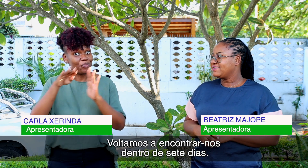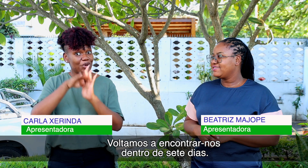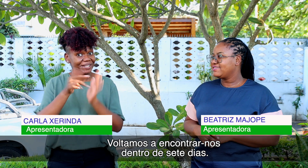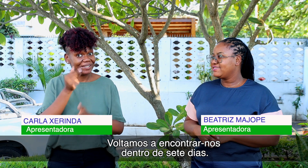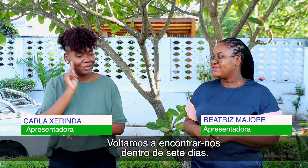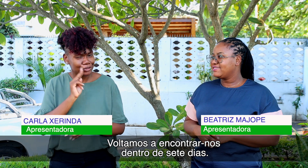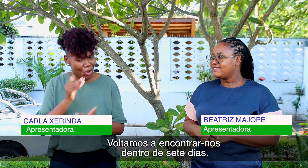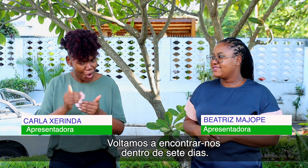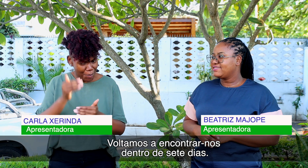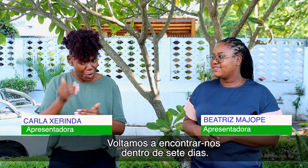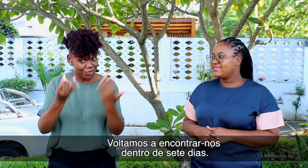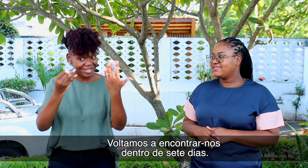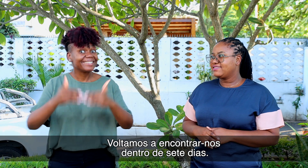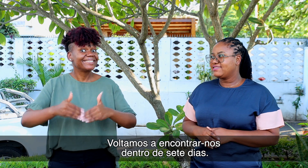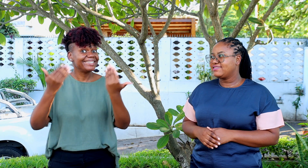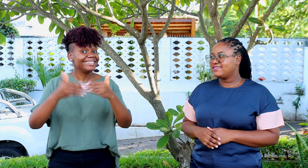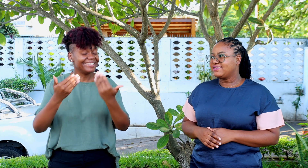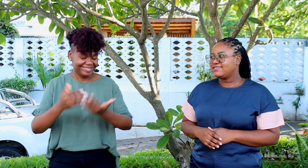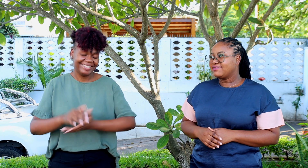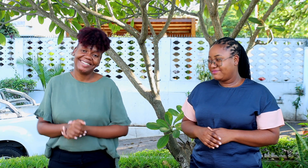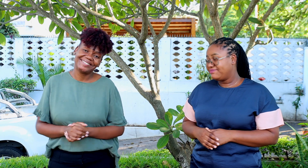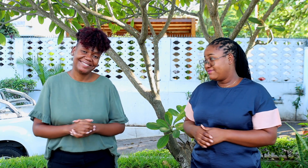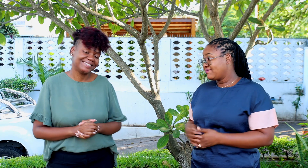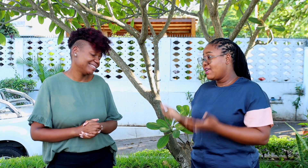dentro de 7 dias.